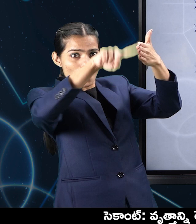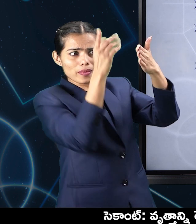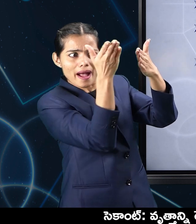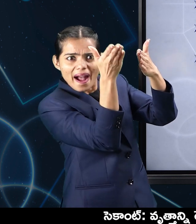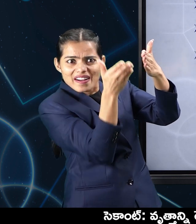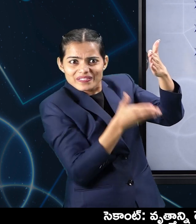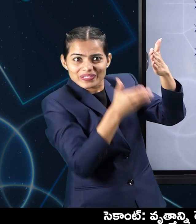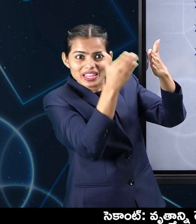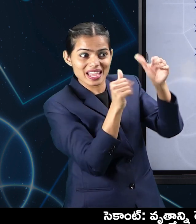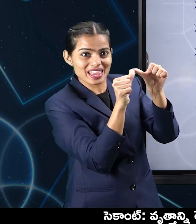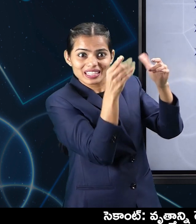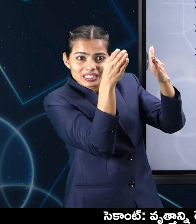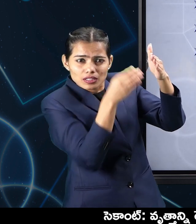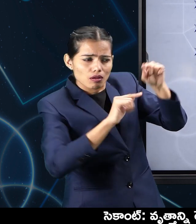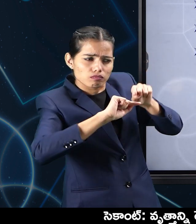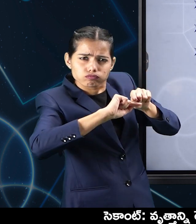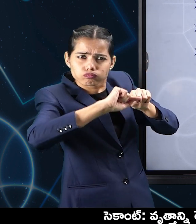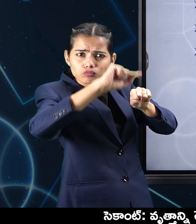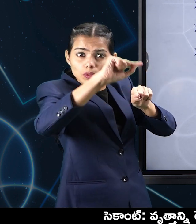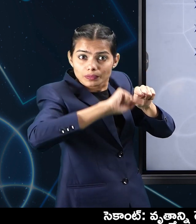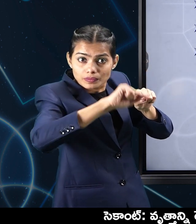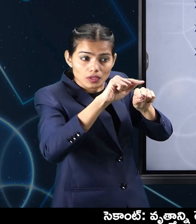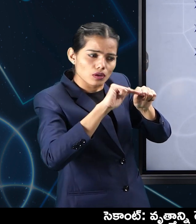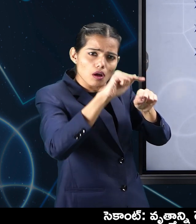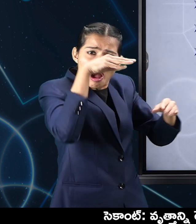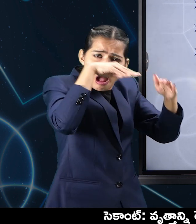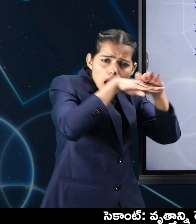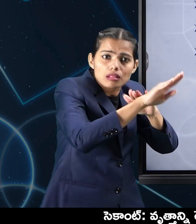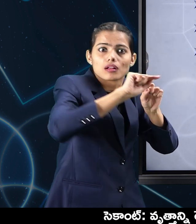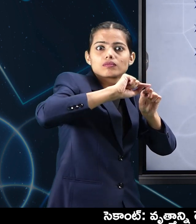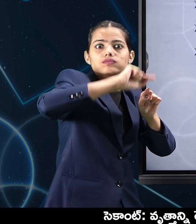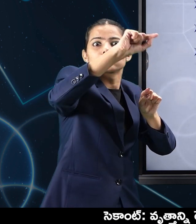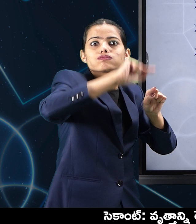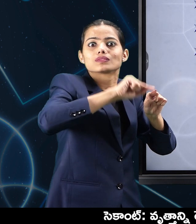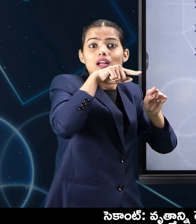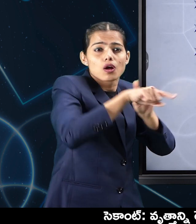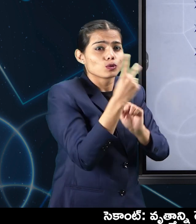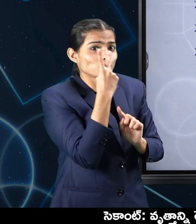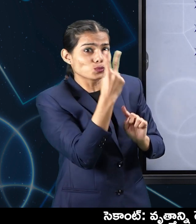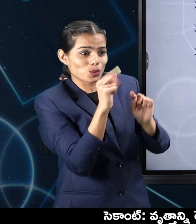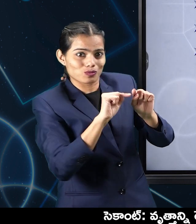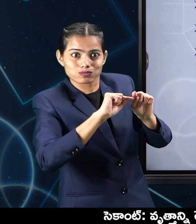సెకాంట్ వృత్తాన్ని 2 బిందువుల వద్ద ఖండిస్తూ ఒక తీగను ఏర్పరుస్తుంది.